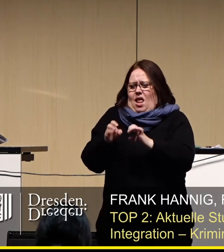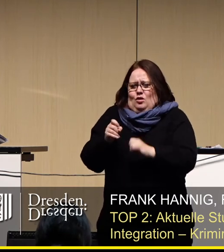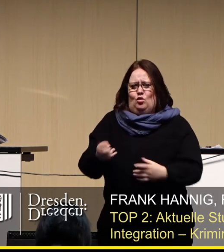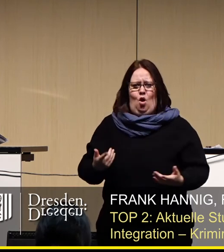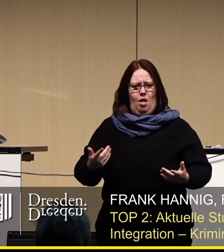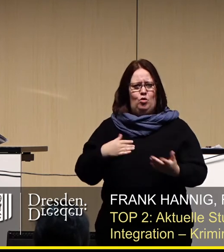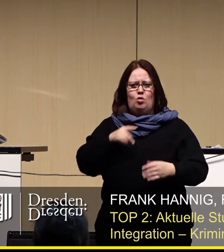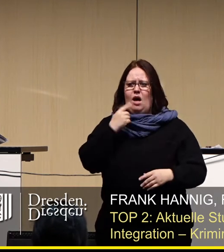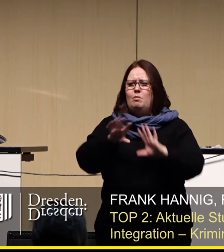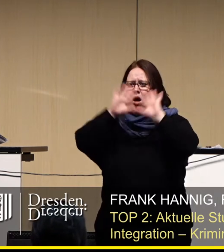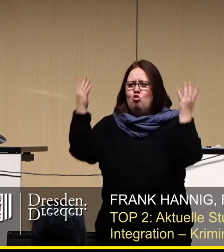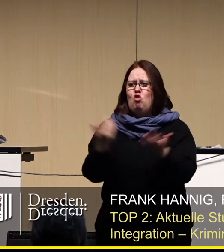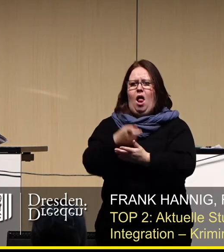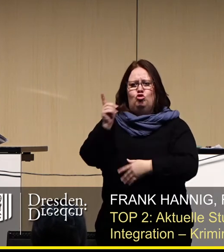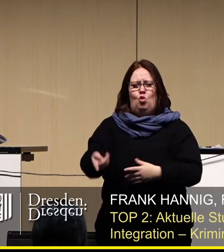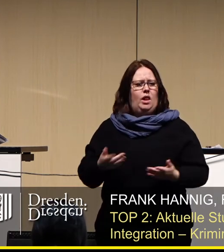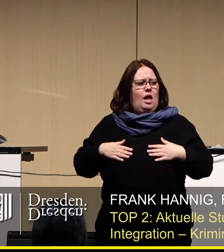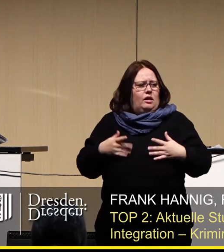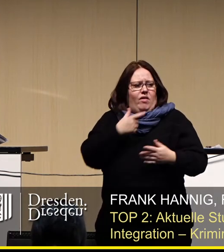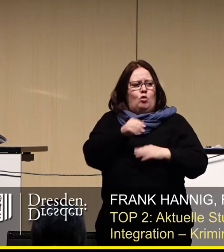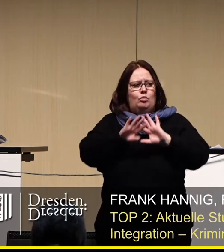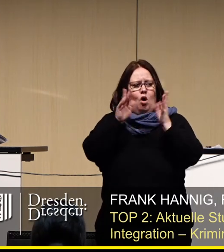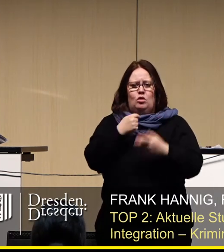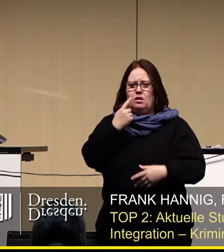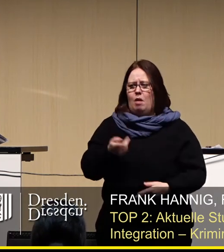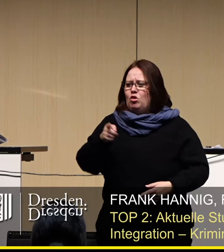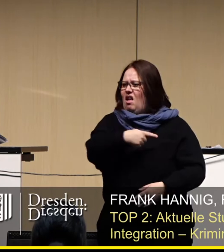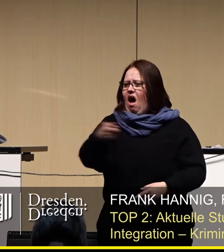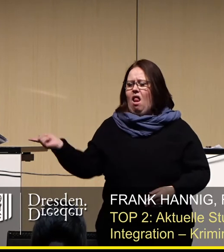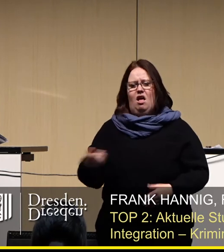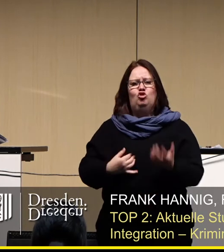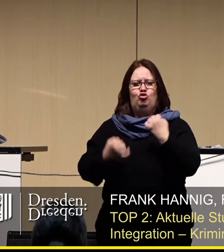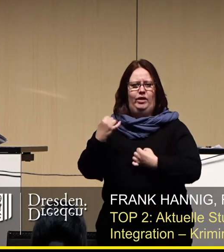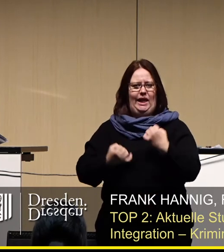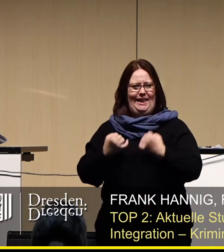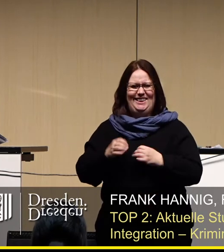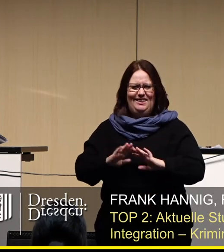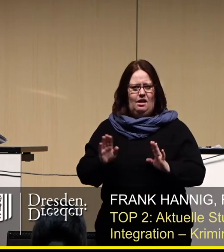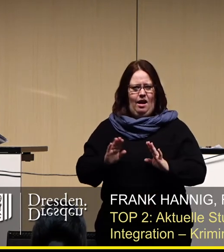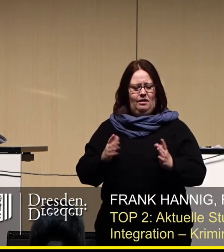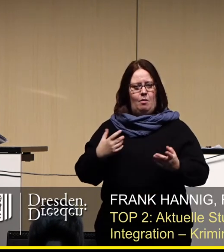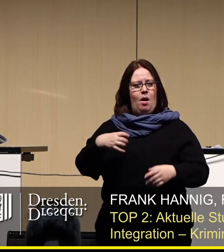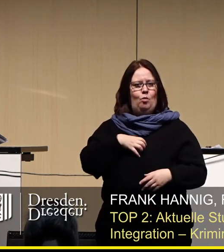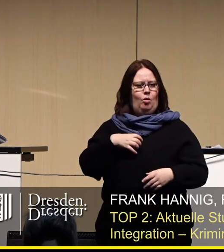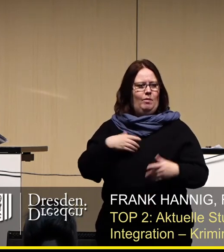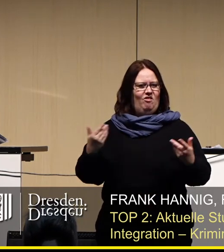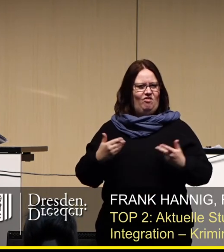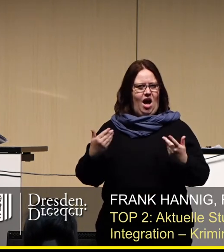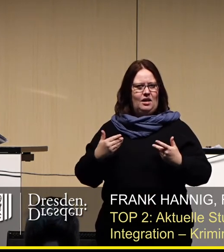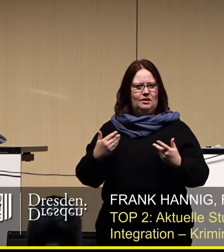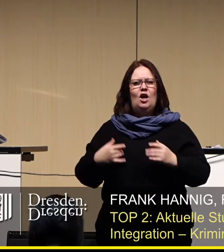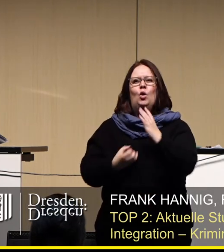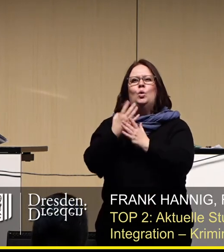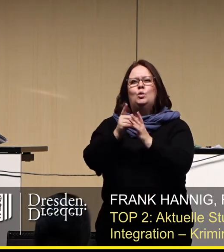weil man will ja auch nicht pauschalisieren, ja. Ich will ja selbst auch nicht pauschalisieren und sagen, die sind ja alle so schwierig. Das Problem sehen wir halt in einem